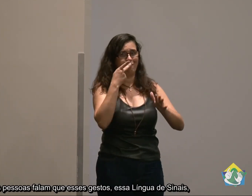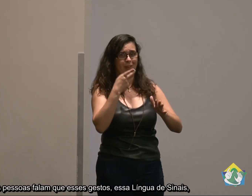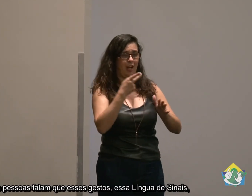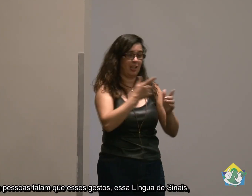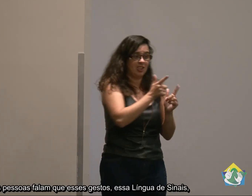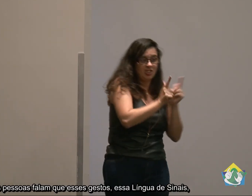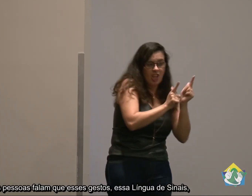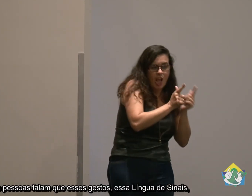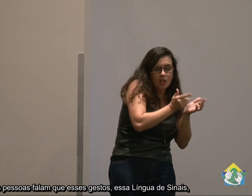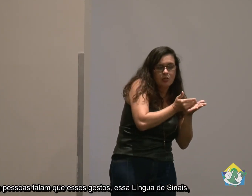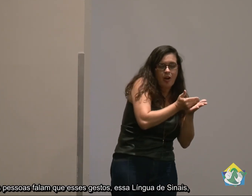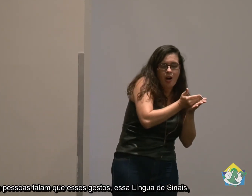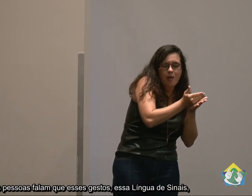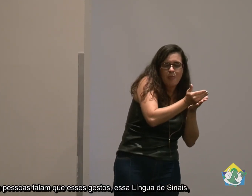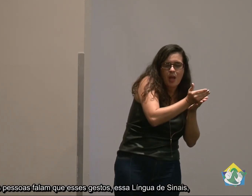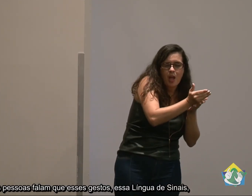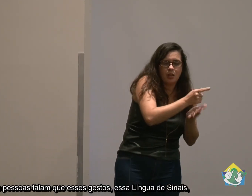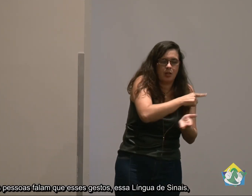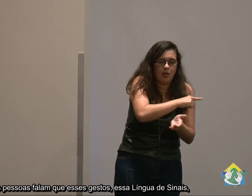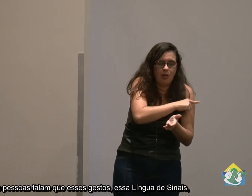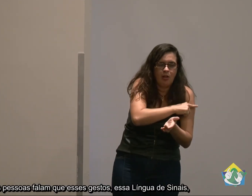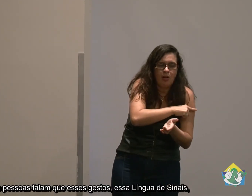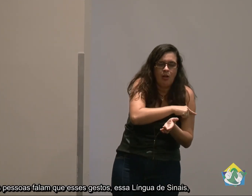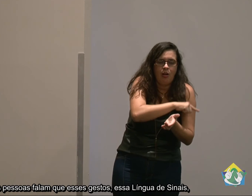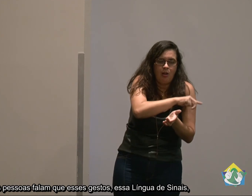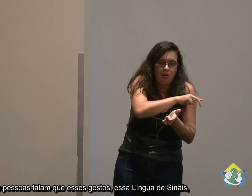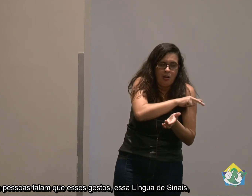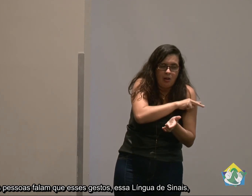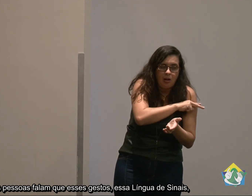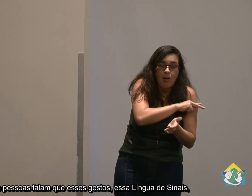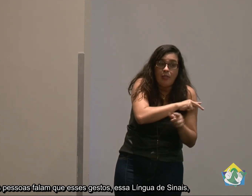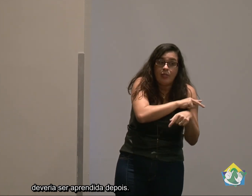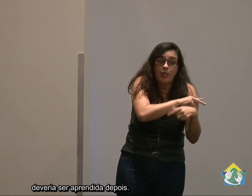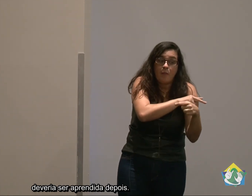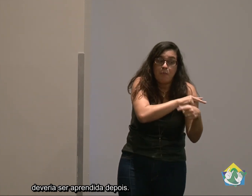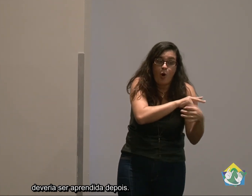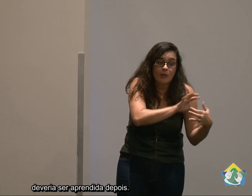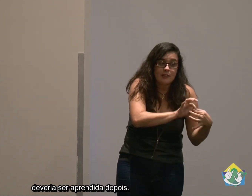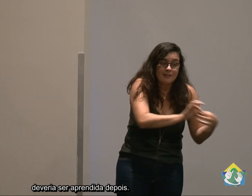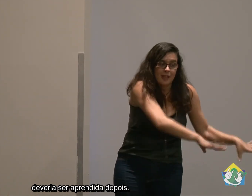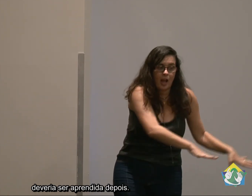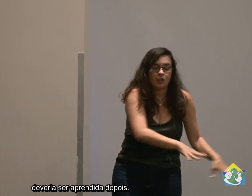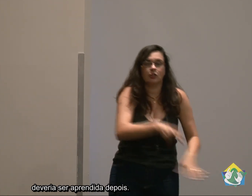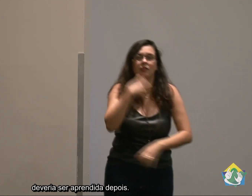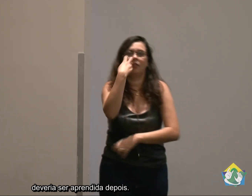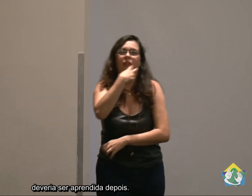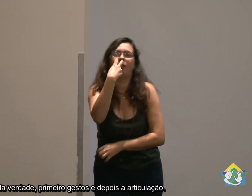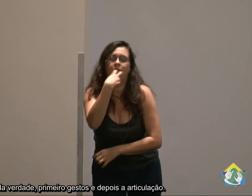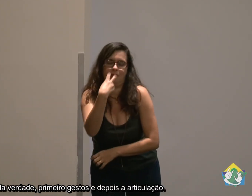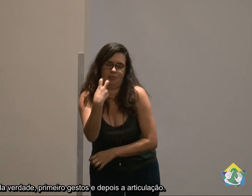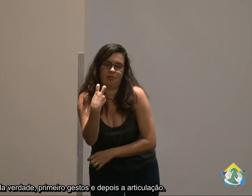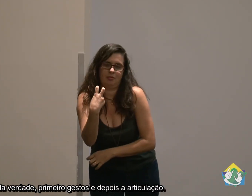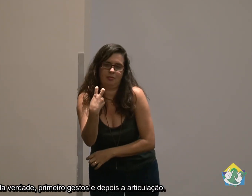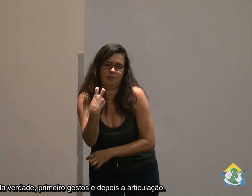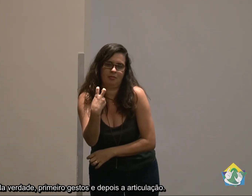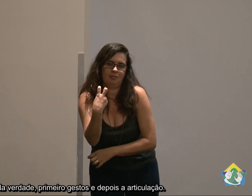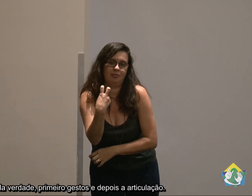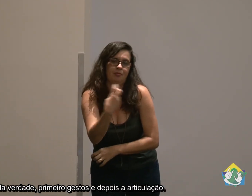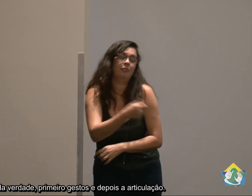algumas pessoas falam que esses gestos essa língua de sinais deveria ser aprendida depois ou na verdade primeiro